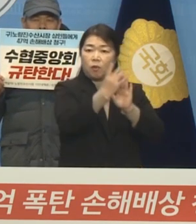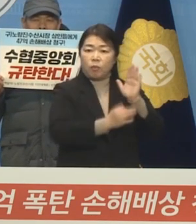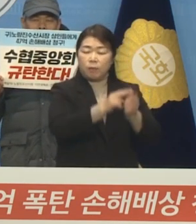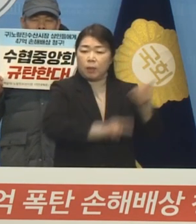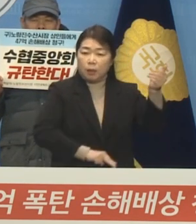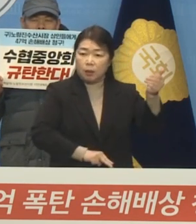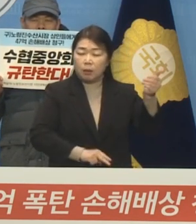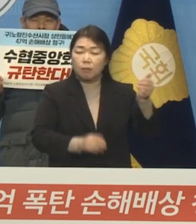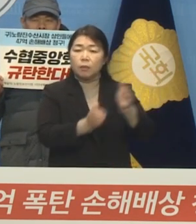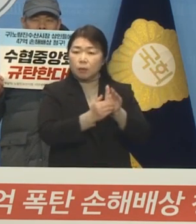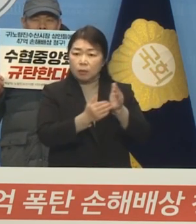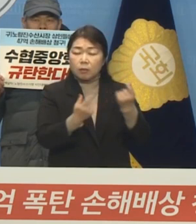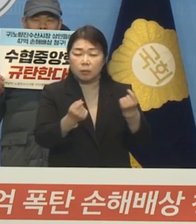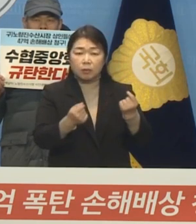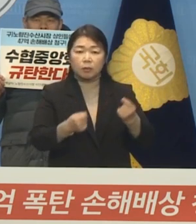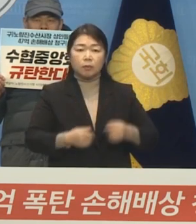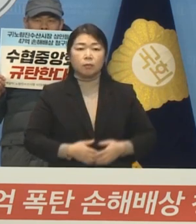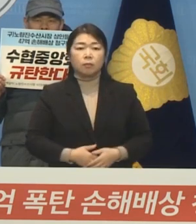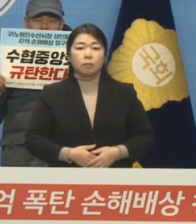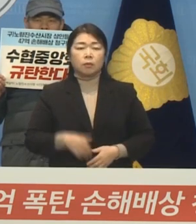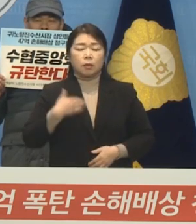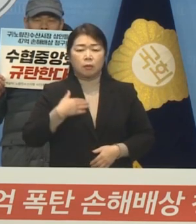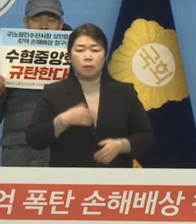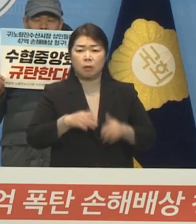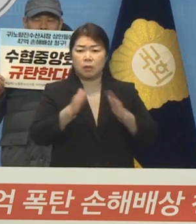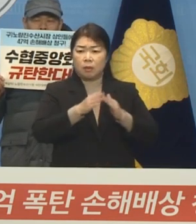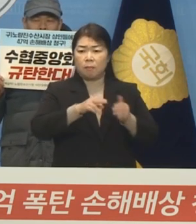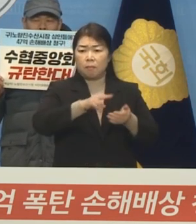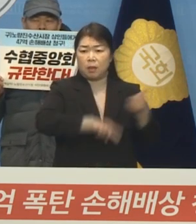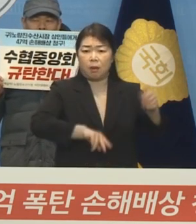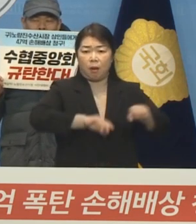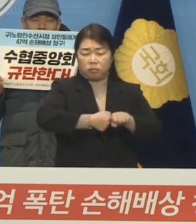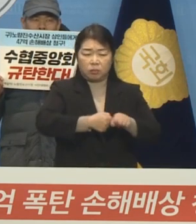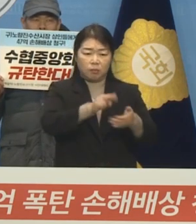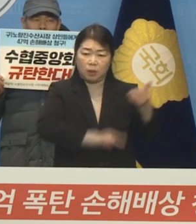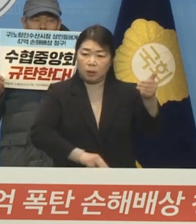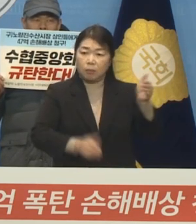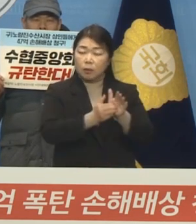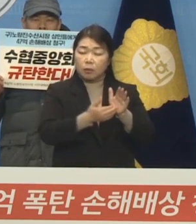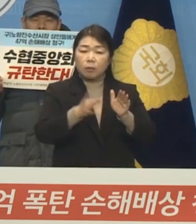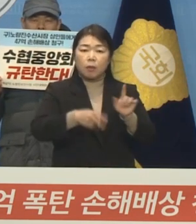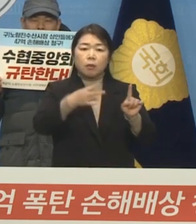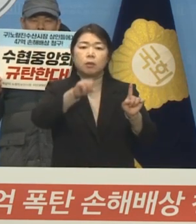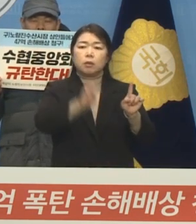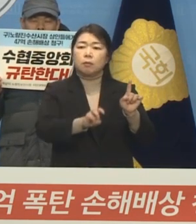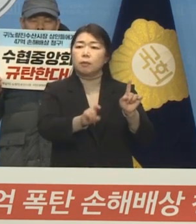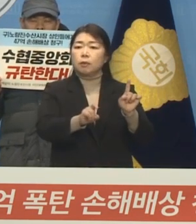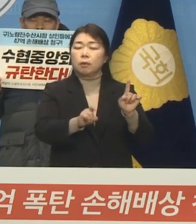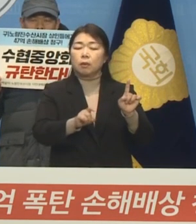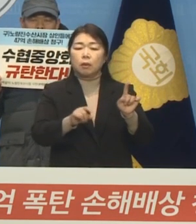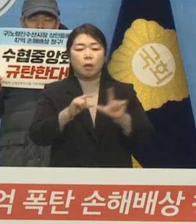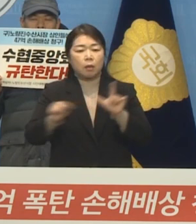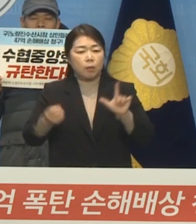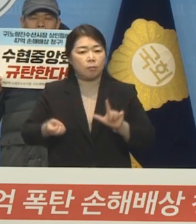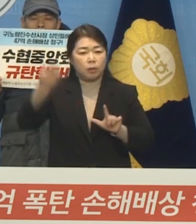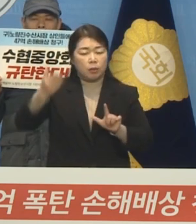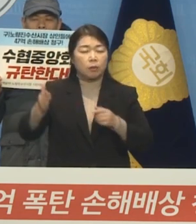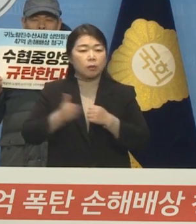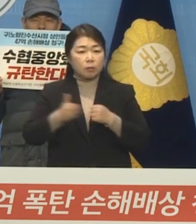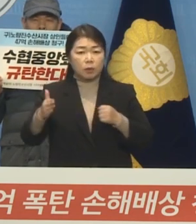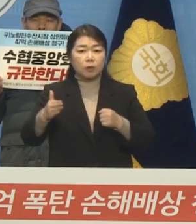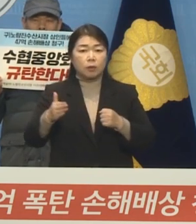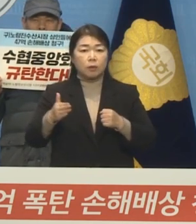저도 강제 경매를 당했는데 그 1심에서 저희가 일부 승소를 하는 바람에 이제